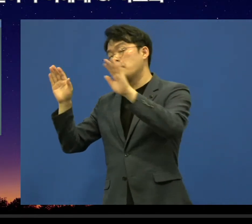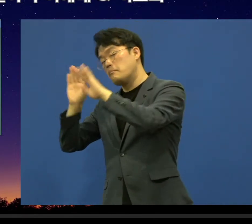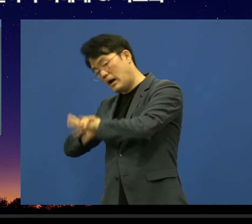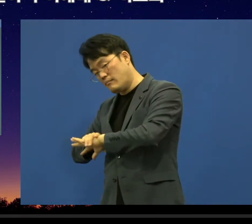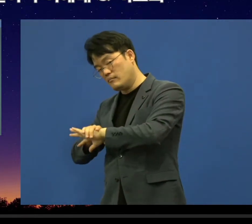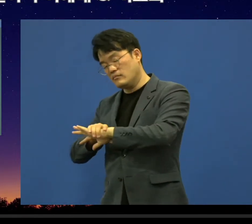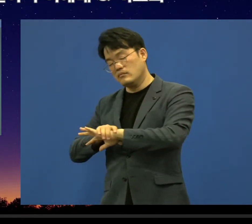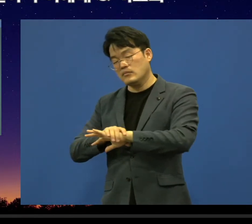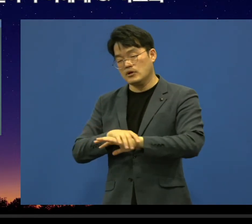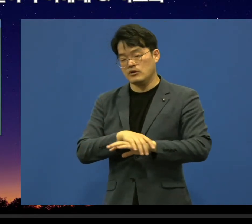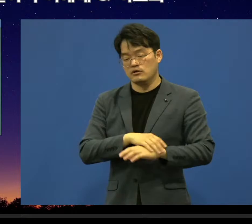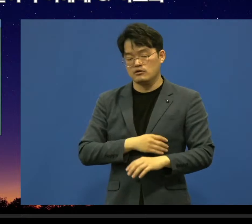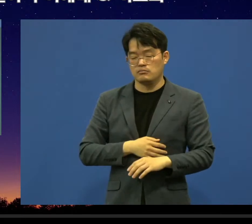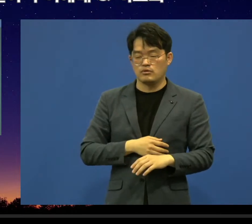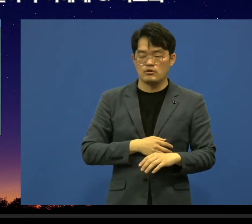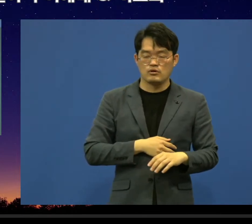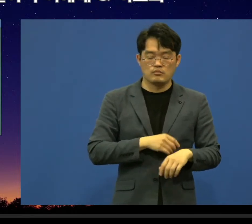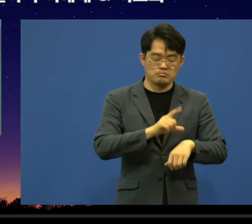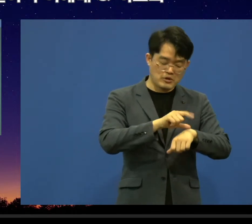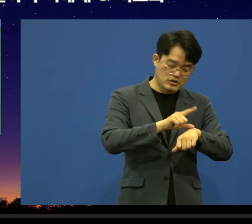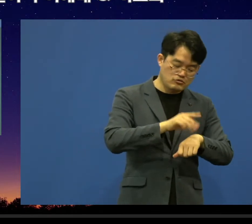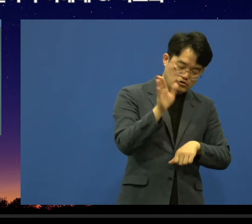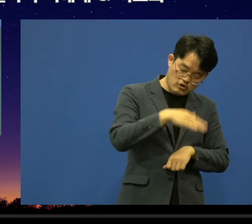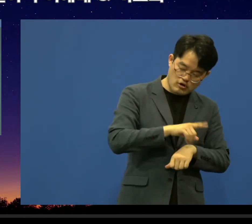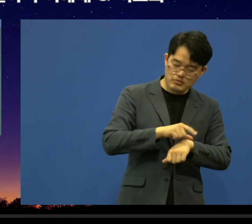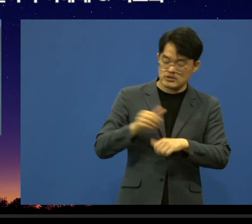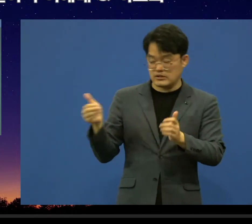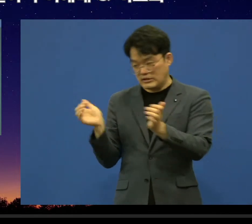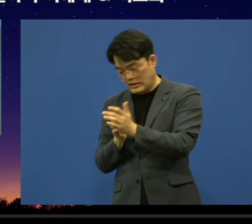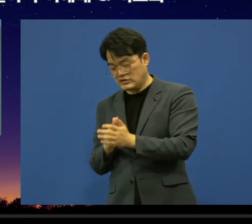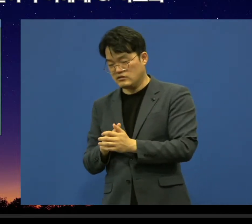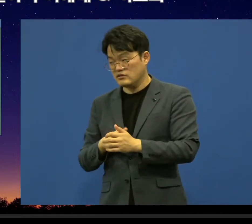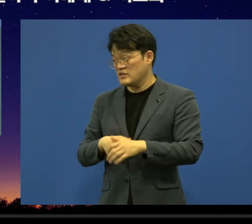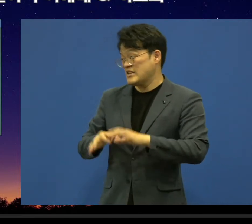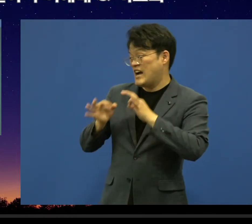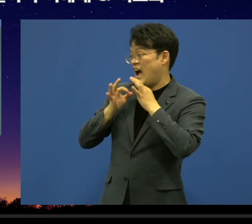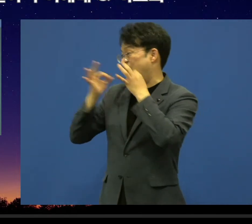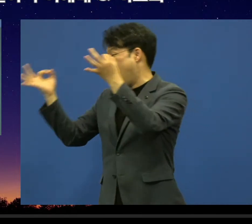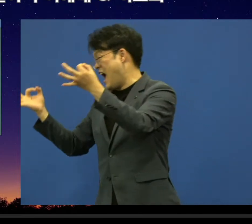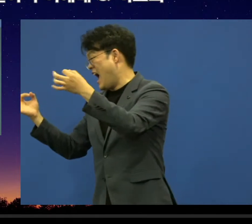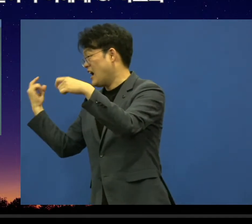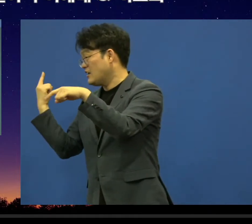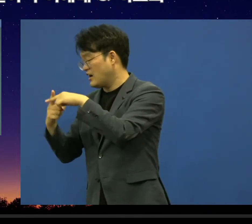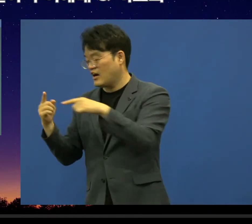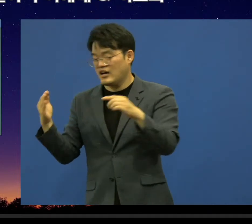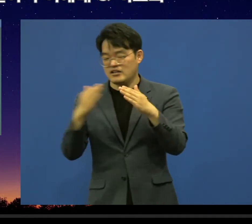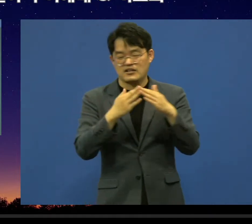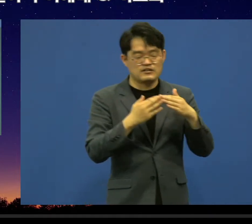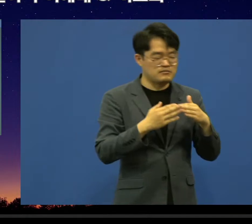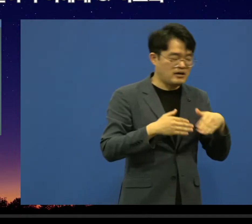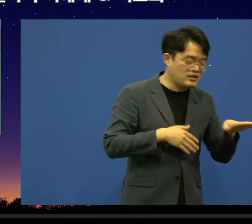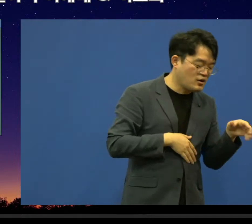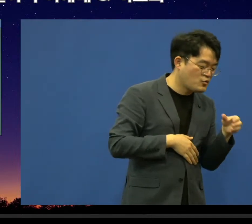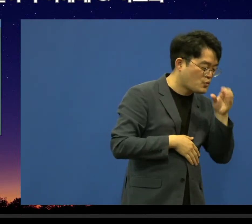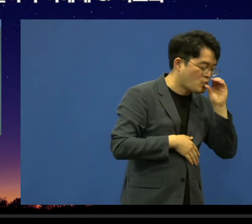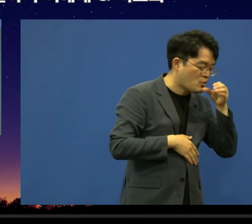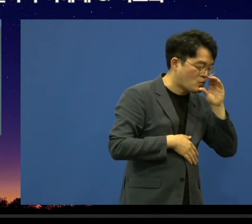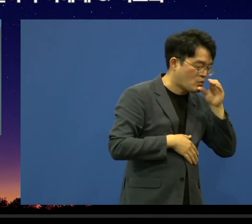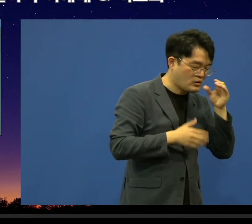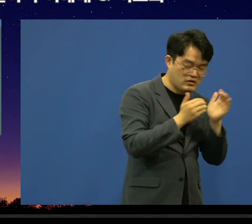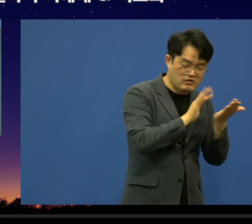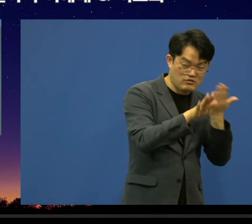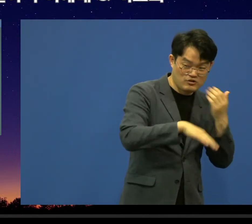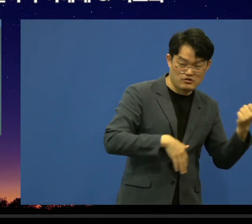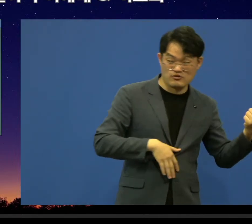테이블이 있었어요. 몇 시부터 몇 시까지 외치고 들어가서 이렇게 좀 목을 좀 이렇게 따뜻하게 하고 다시 와서 외치는